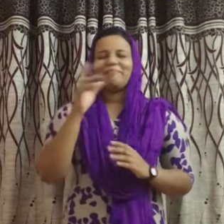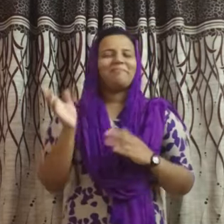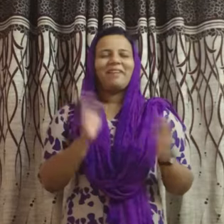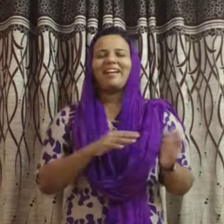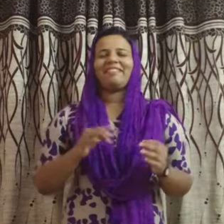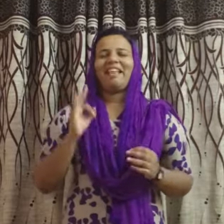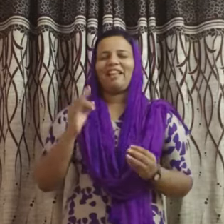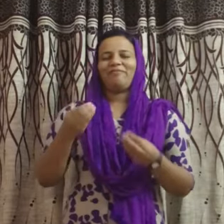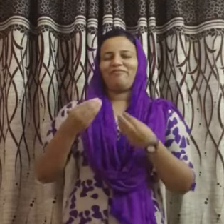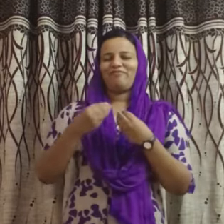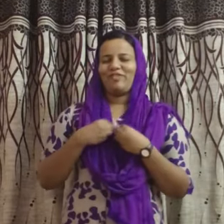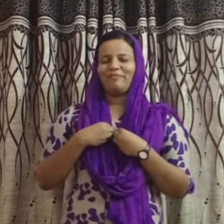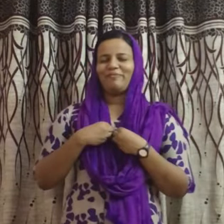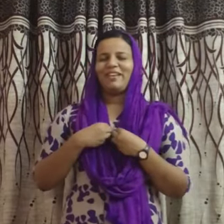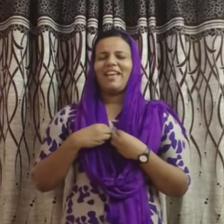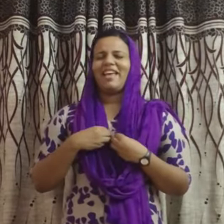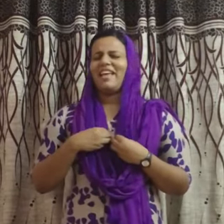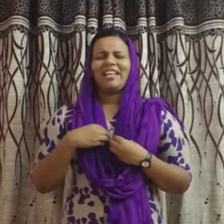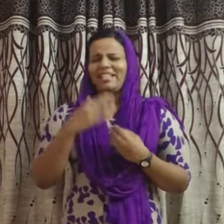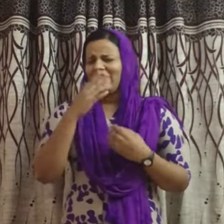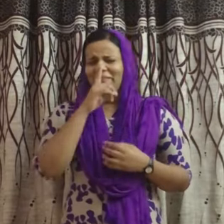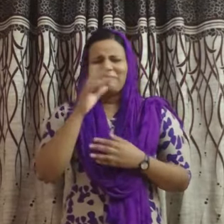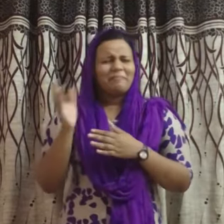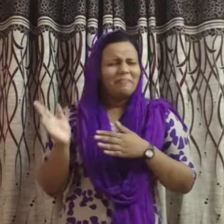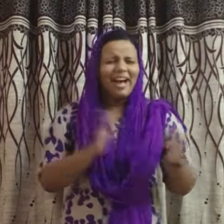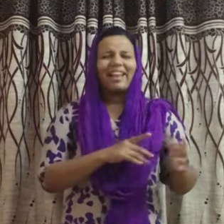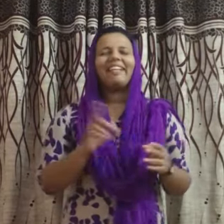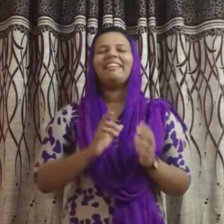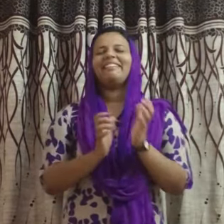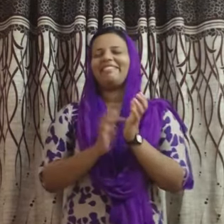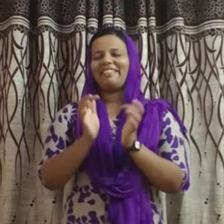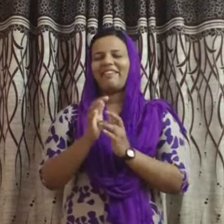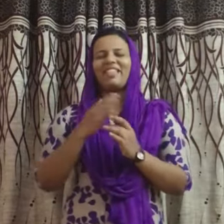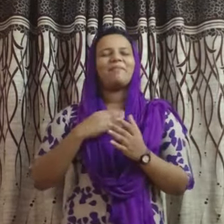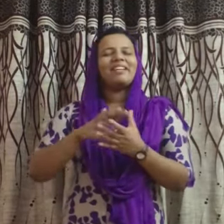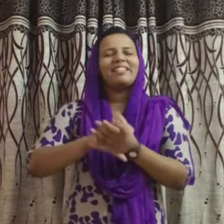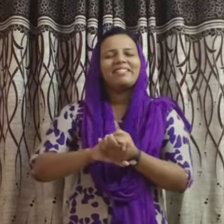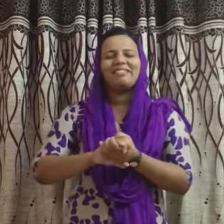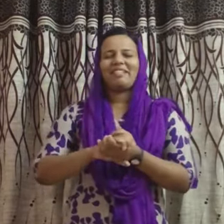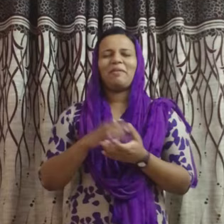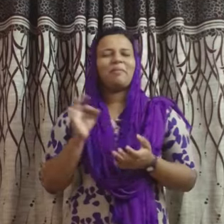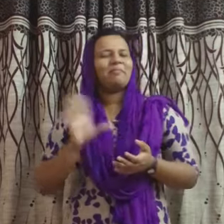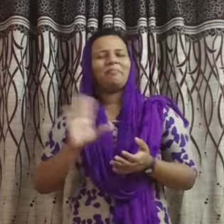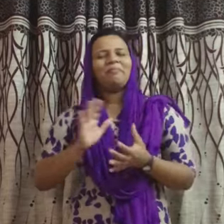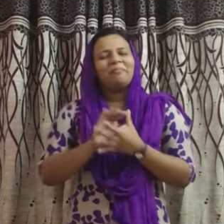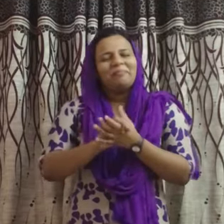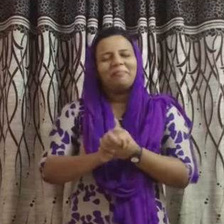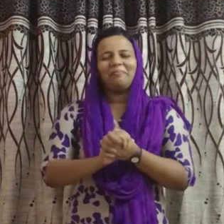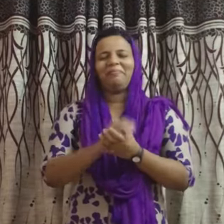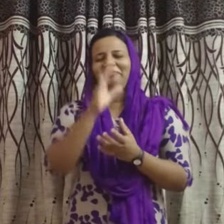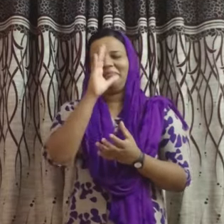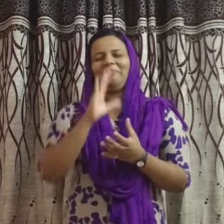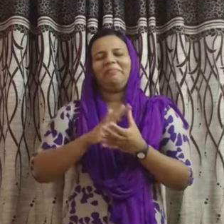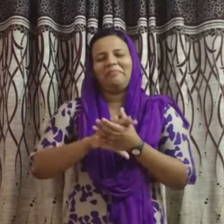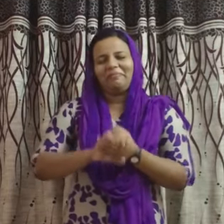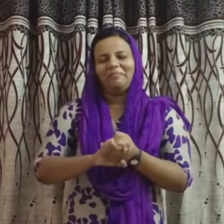പൊന്മുഖത്തേക്കാണ് നോക്കുന്നത്. ലജ്ജിപ്പിക്കാത്ത ഞങ്ങളുടെ പിതാവിൻ്റെ മുഖത്തേക്ക്, കൈവിടാത്ത ഞങ്ങളുടെ പിതാവിൻ്റെ മുഖത്തേക്ക്, ഉപേക്ഷിക്കാത്ത ഞങ്ങളുടെ പിതാവിൻ്റെ മുഖത്തേക്ക് ഈ പ്രഭാതത്തിൽ